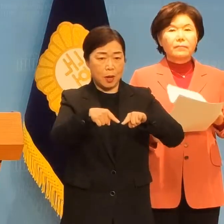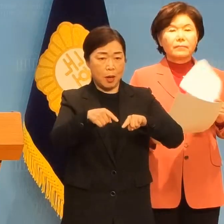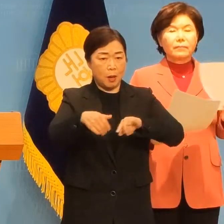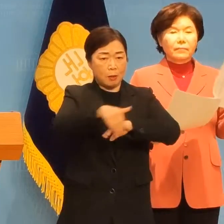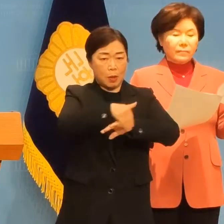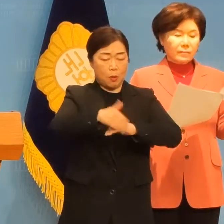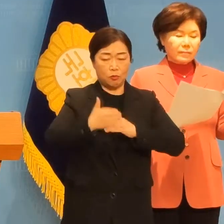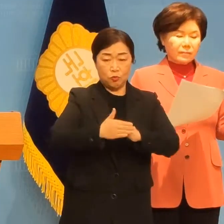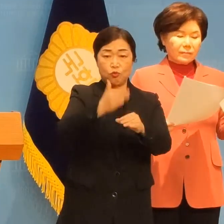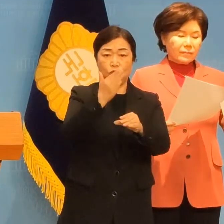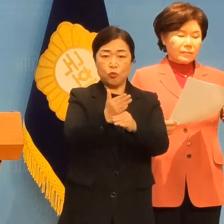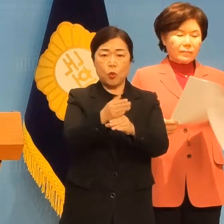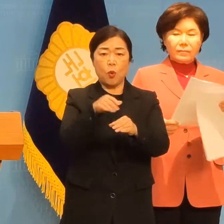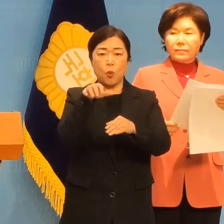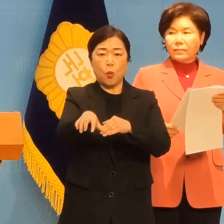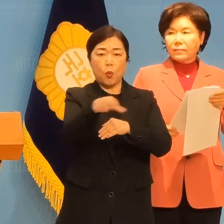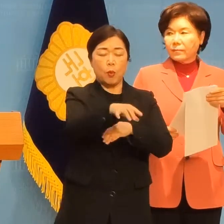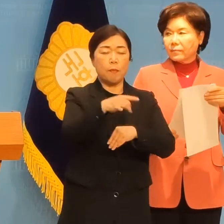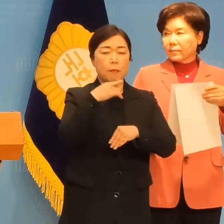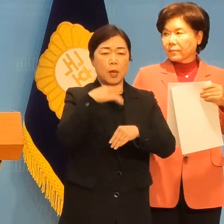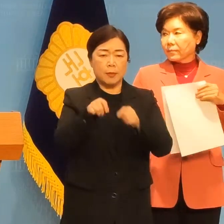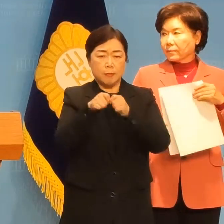흠집내기에만 몰두를 하고 있습니다.